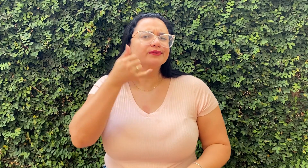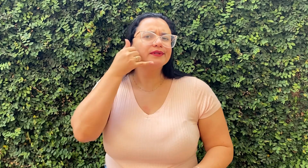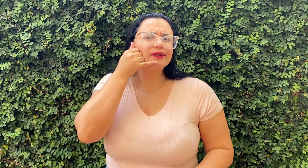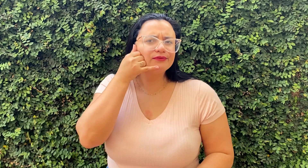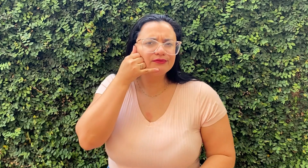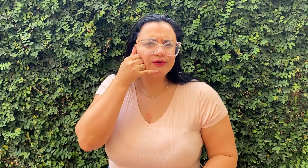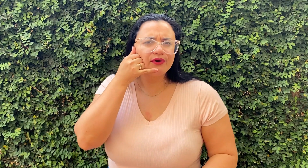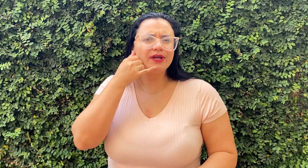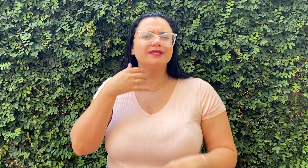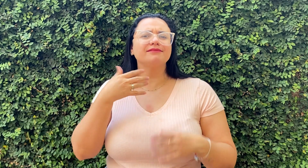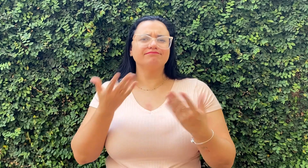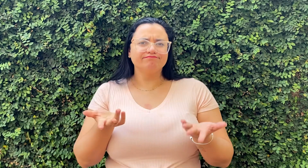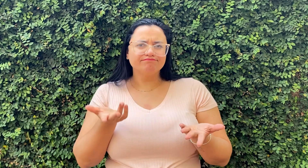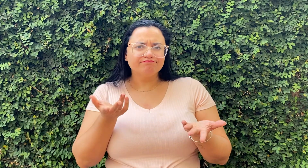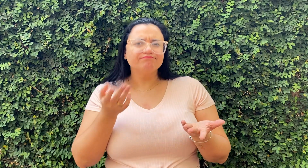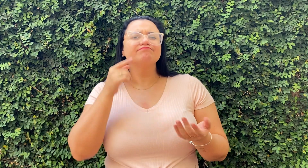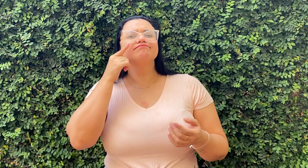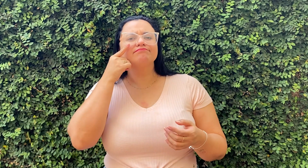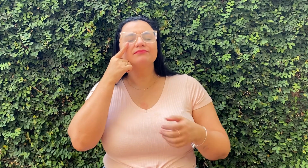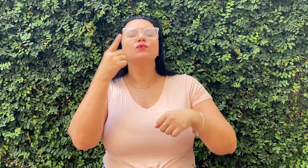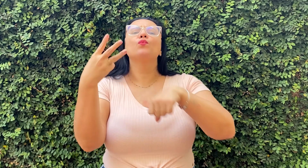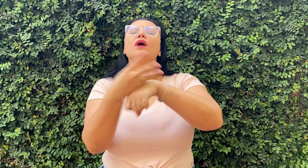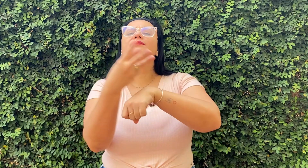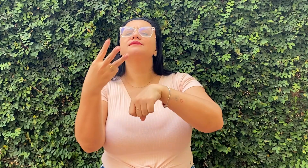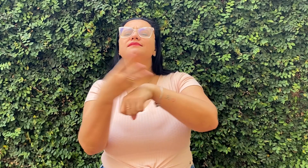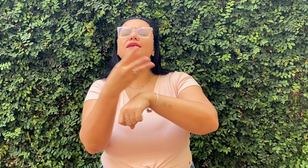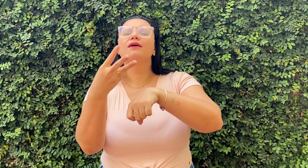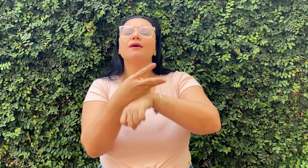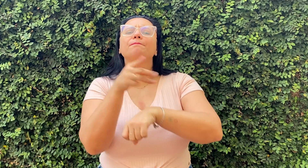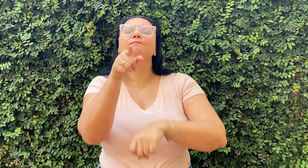Número do celular, número do WhatsApp.